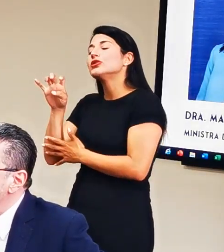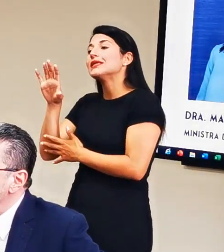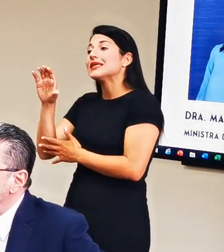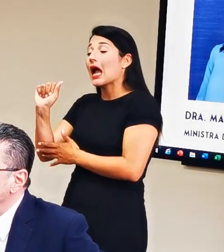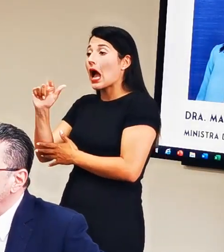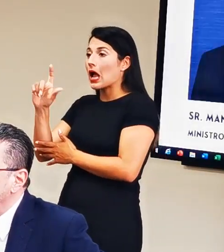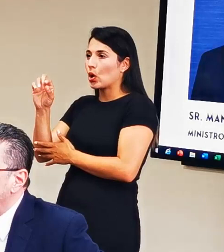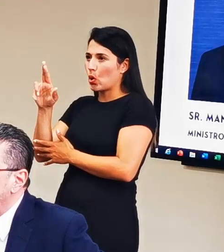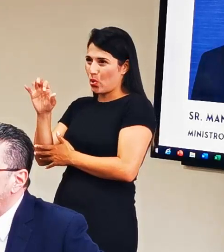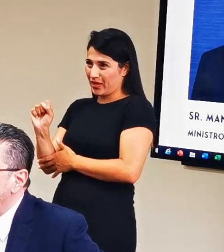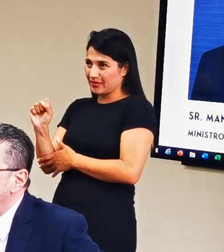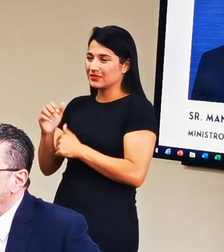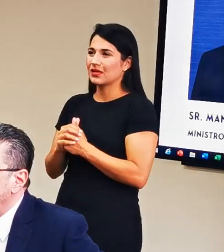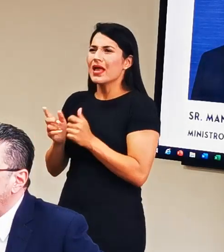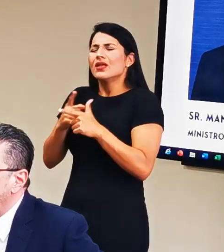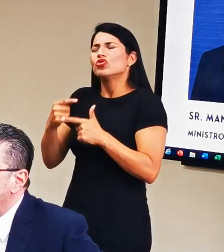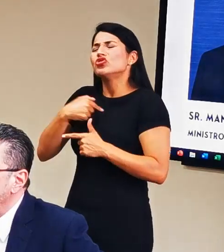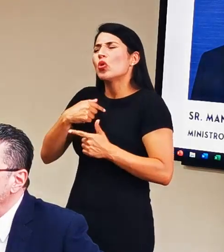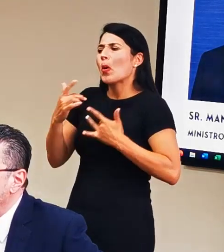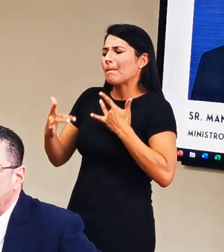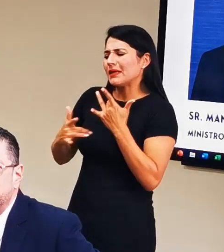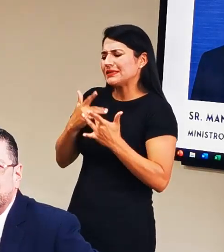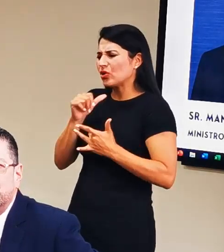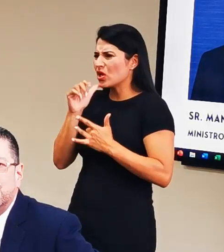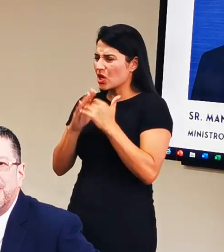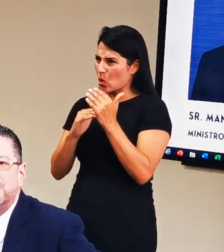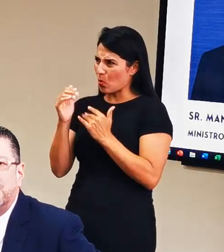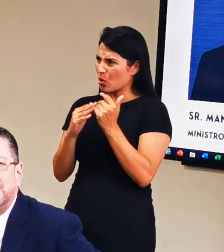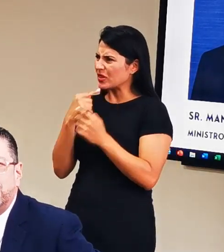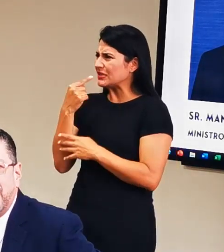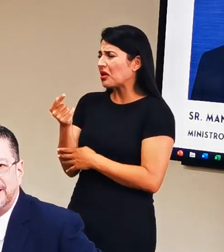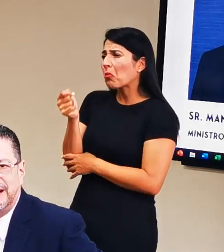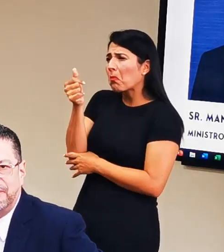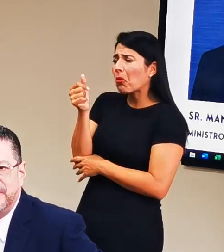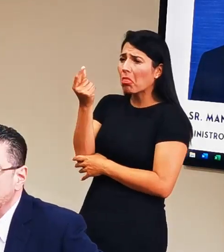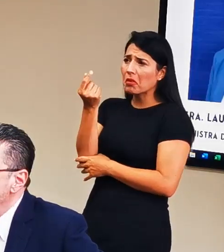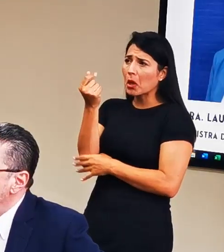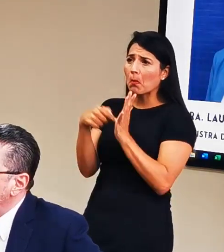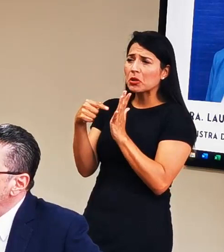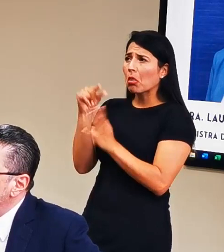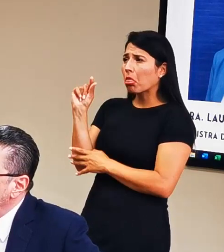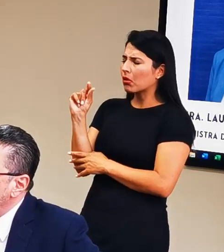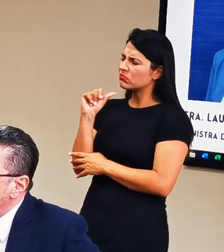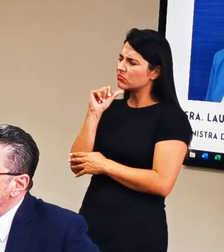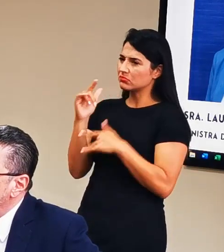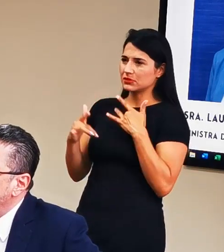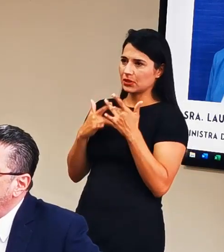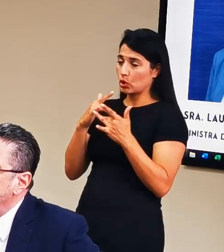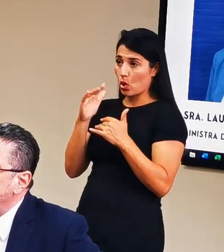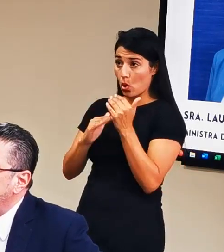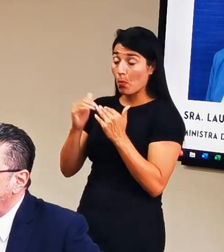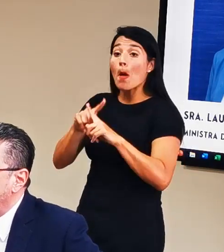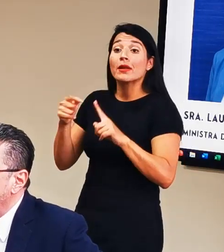Entonces yo me siento un poco incómodo diciendo que es poquita plata. Lo que yo sí le quiero